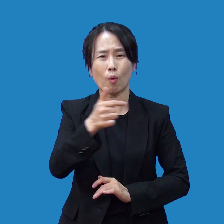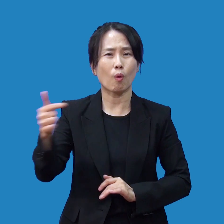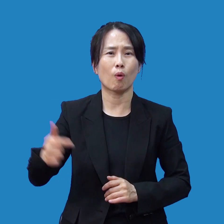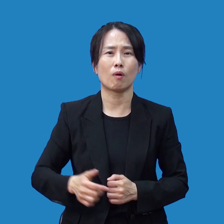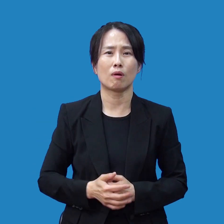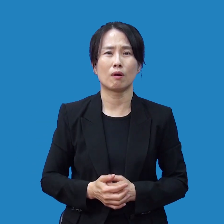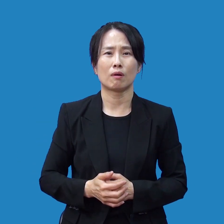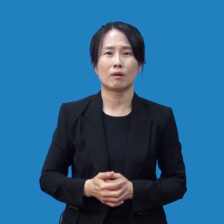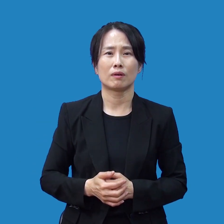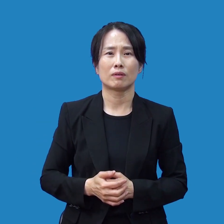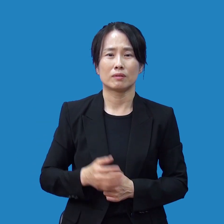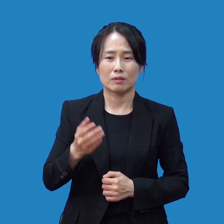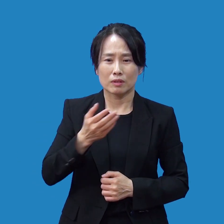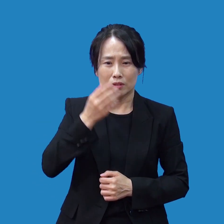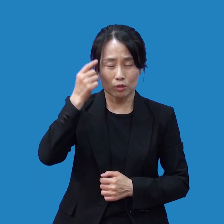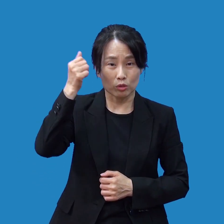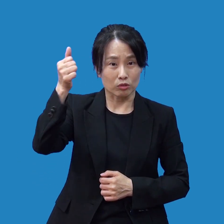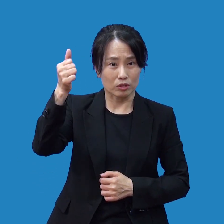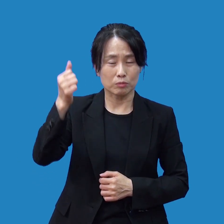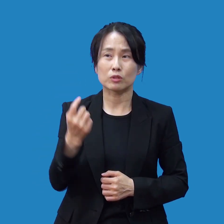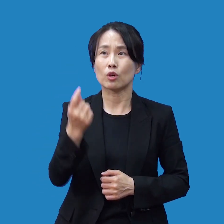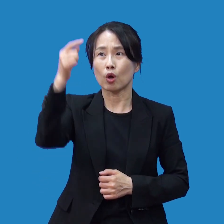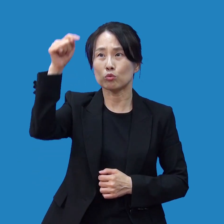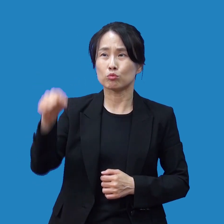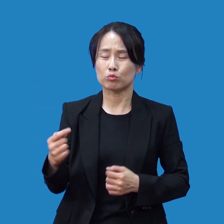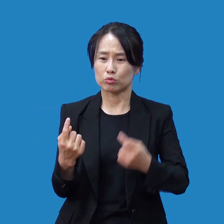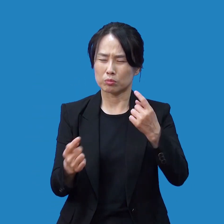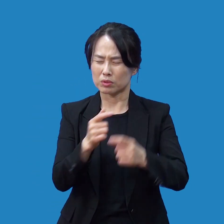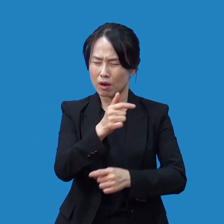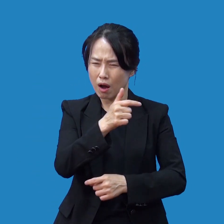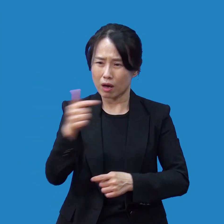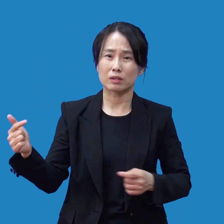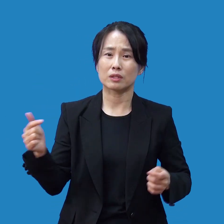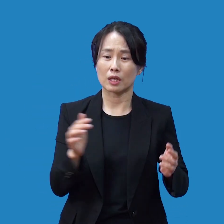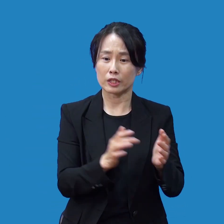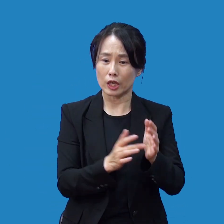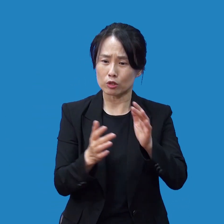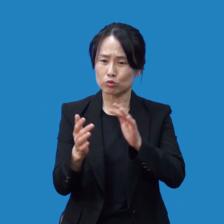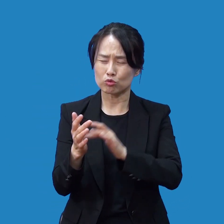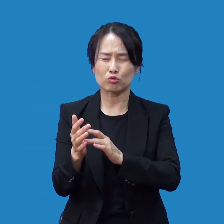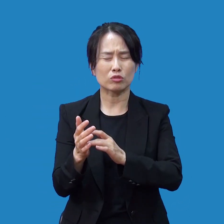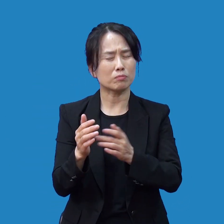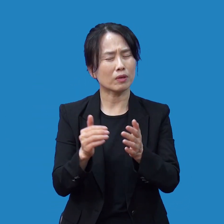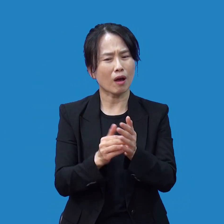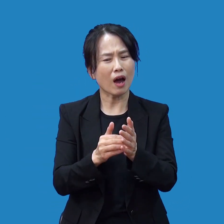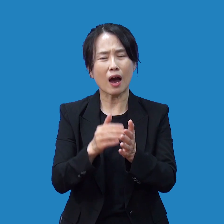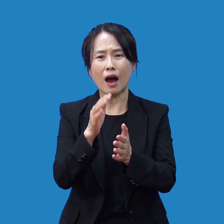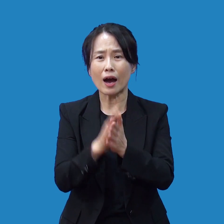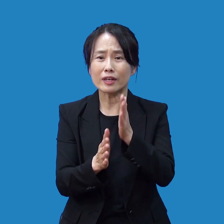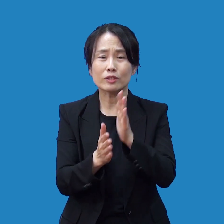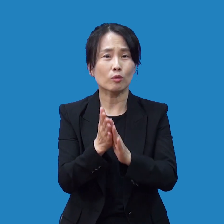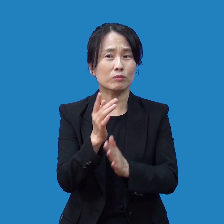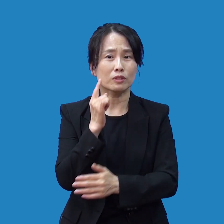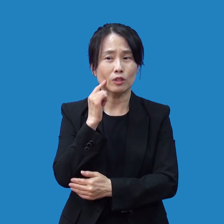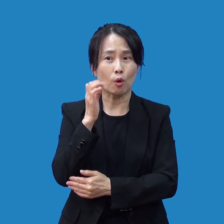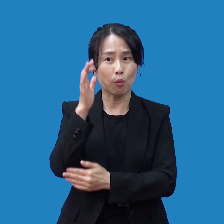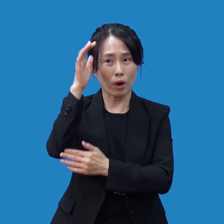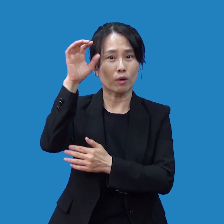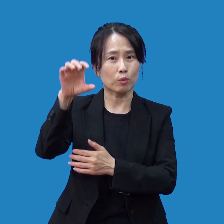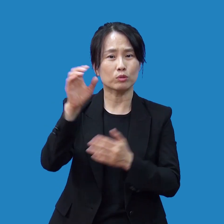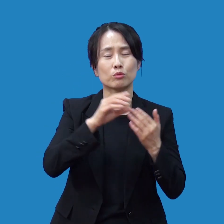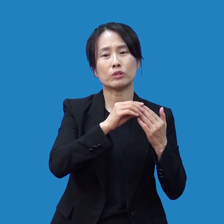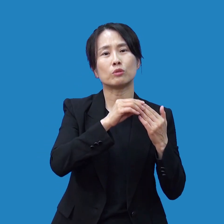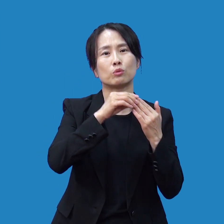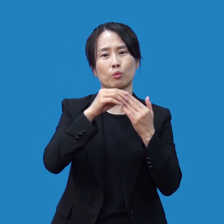성령께서는 바로 우리가 우주보다 더 크신 예수님의 그 한량없는 영광으로 우리를